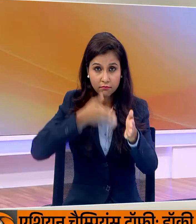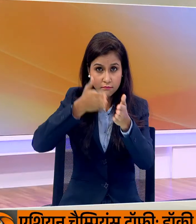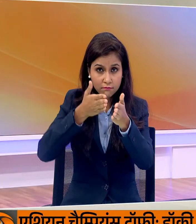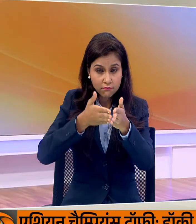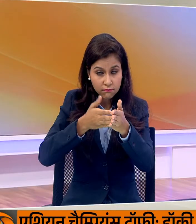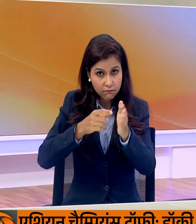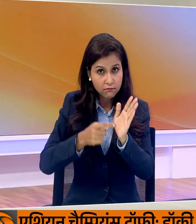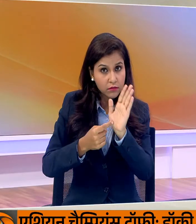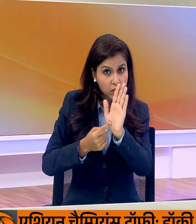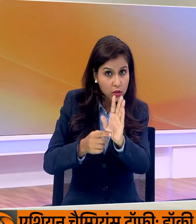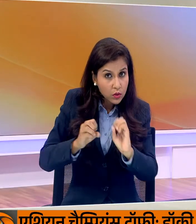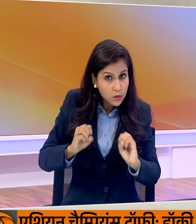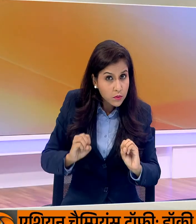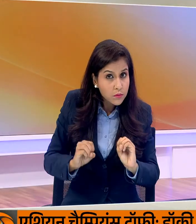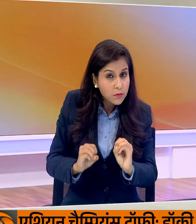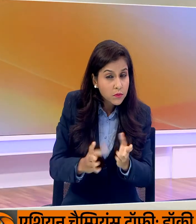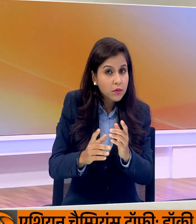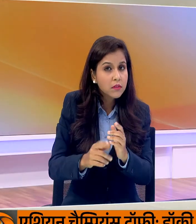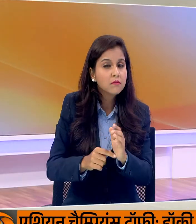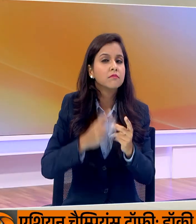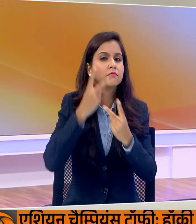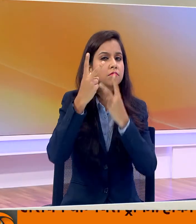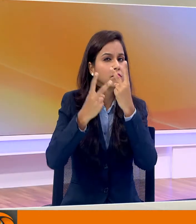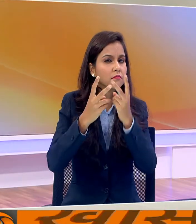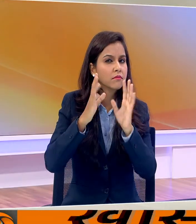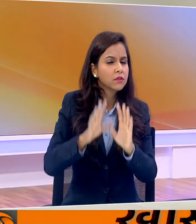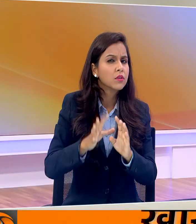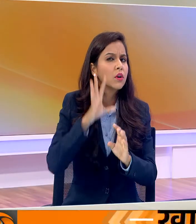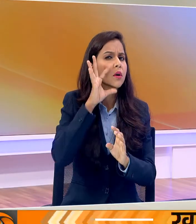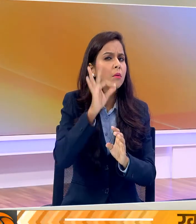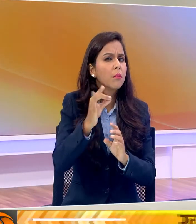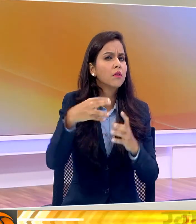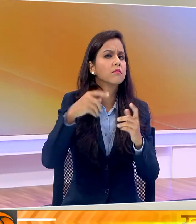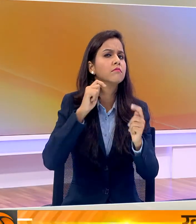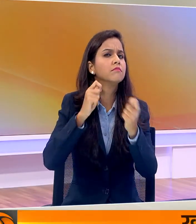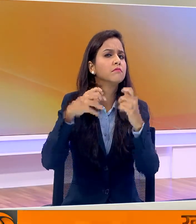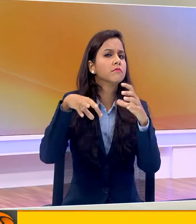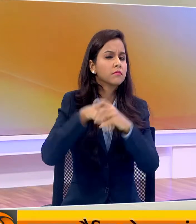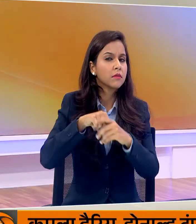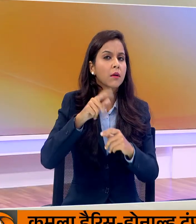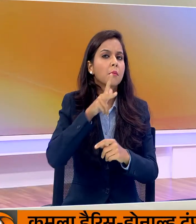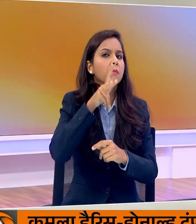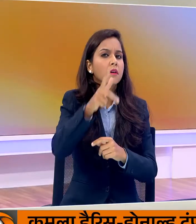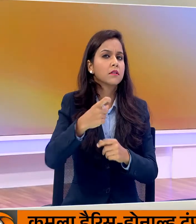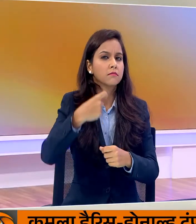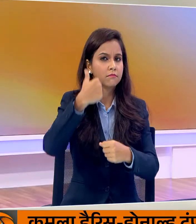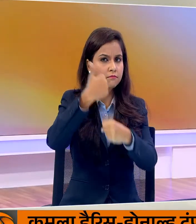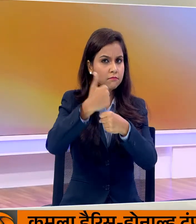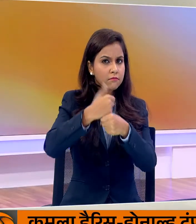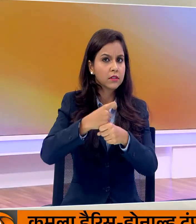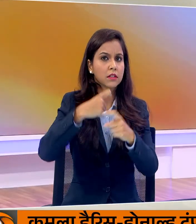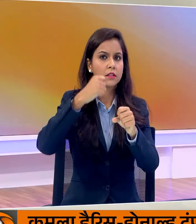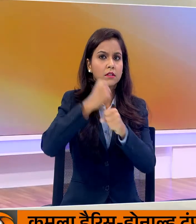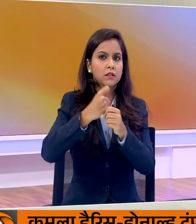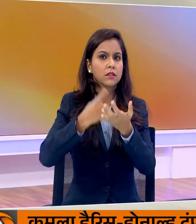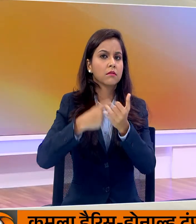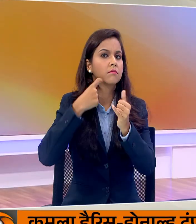गई शुरुआती यात्राओं को दर्शाया गया। और क्या खास रहा इस रेलवे कोच में, बता रहे हैं संवाददाता गिरीश